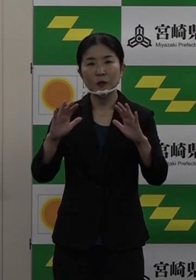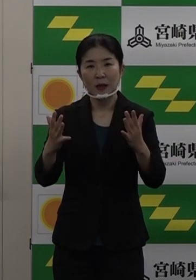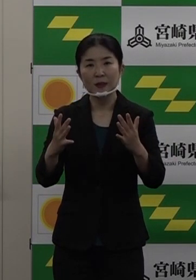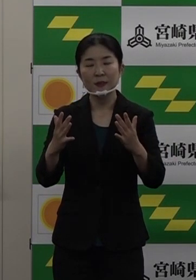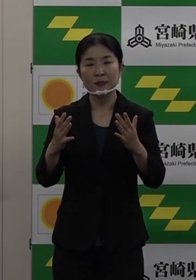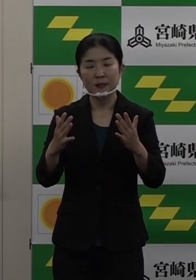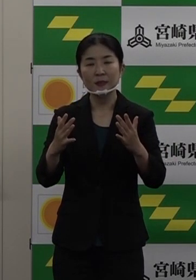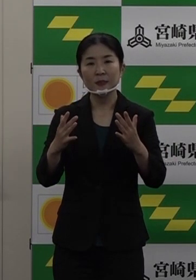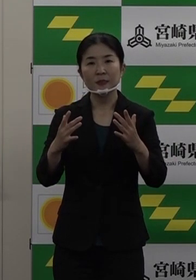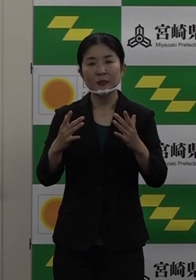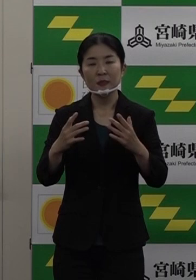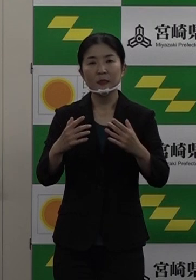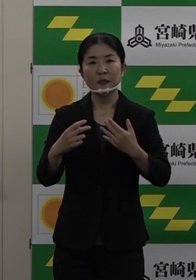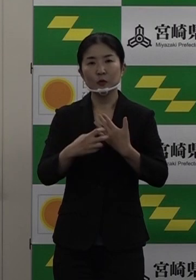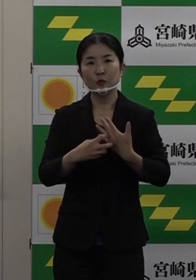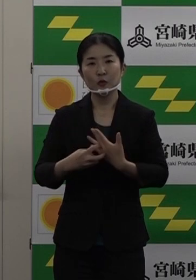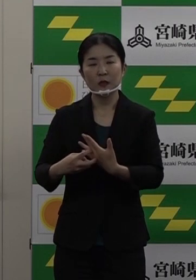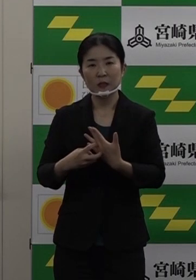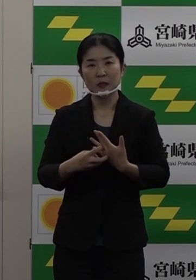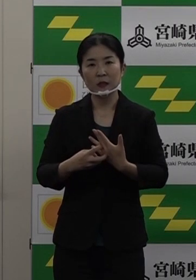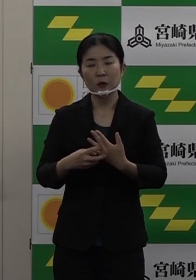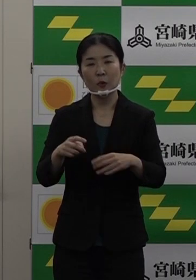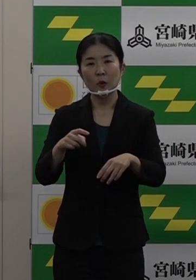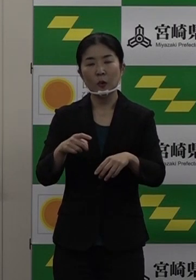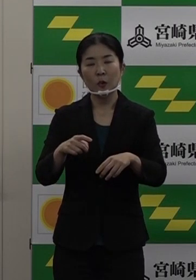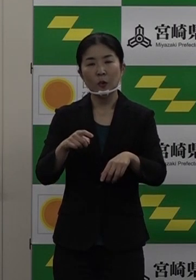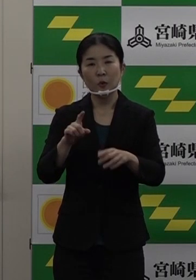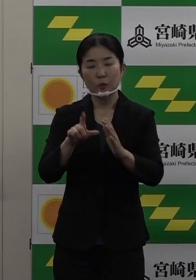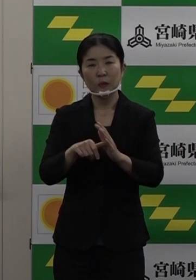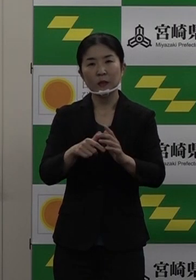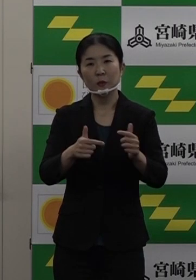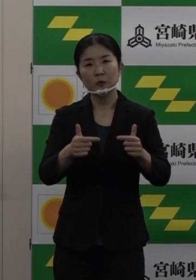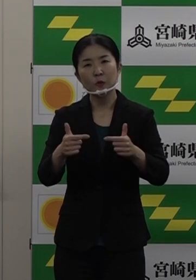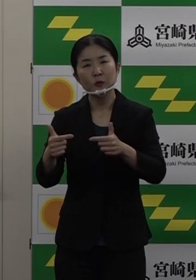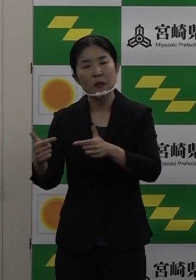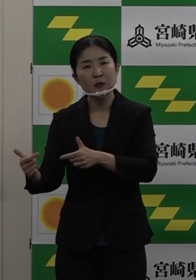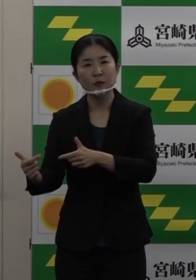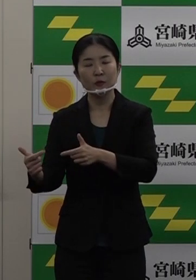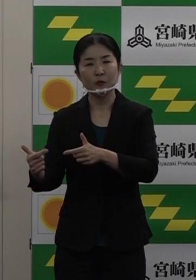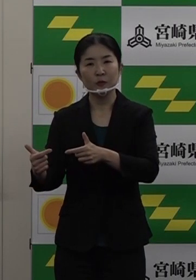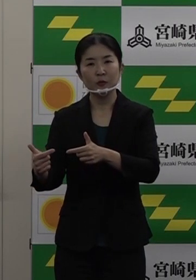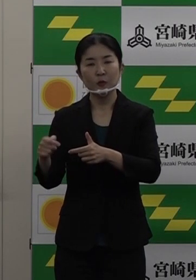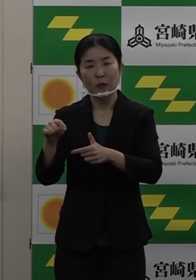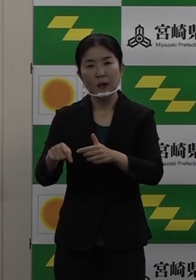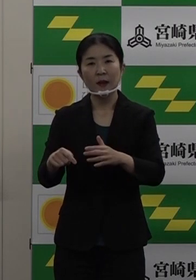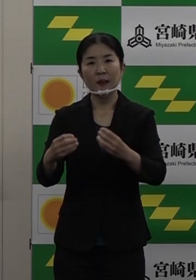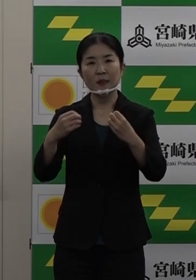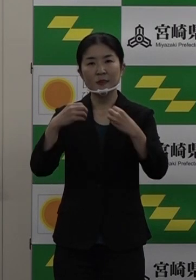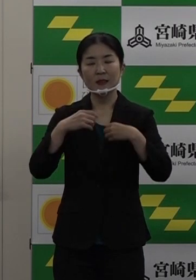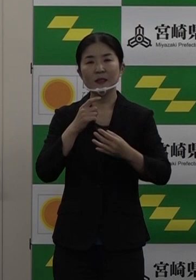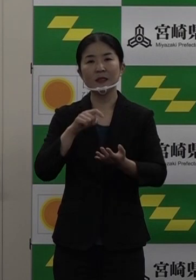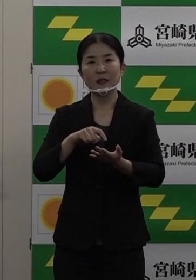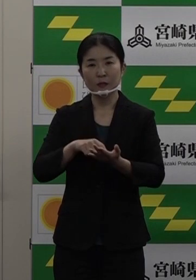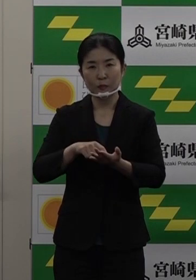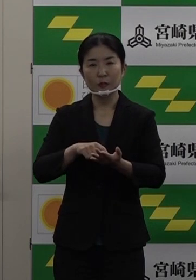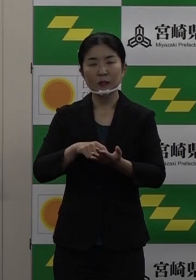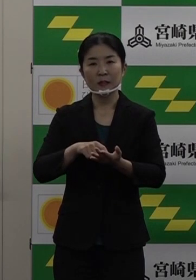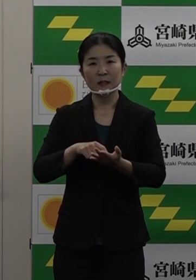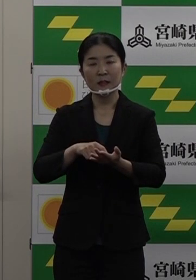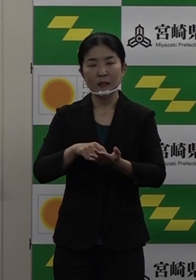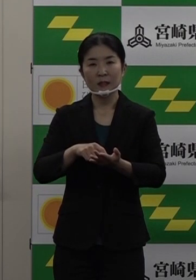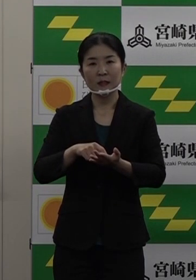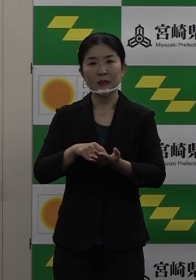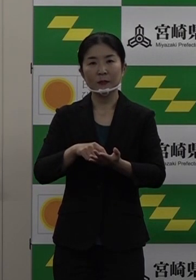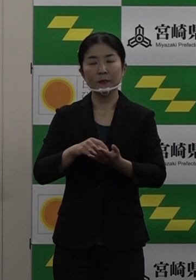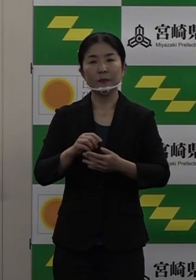や受診の遅れというものが感染拡大の原因になったのではないかということ、場面の切り替わる場面